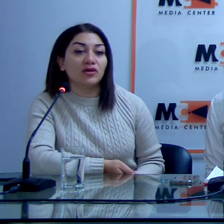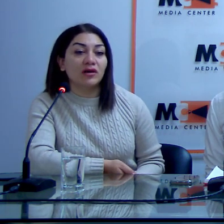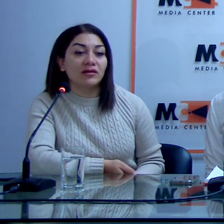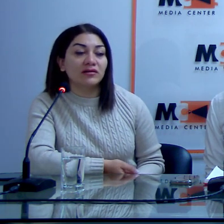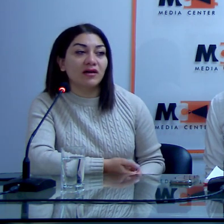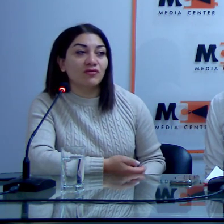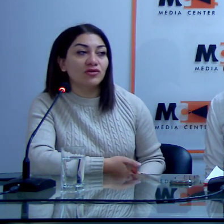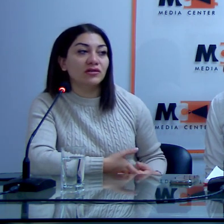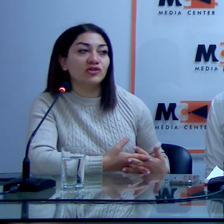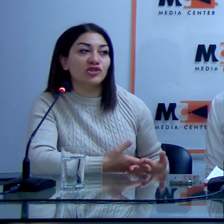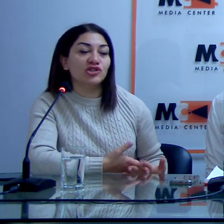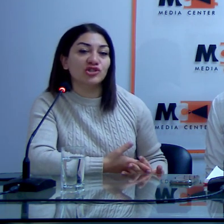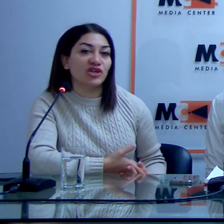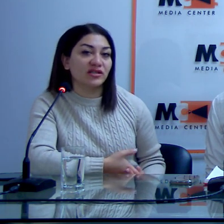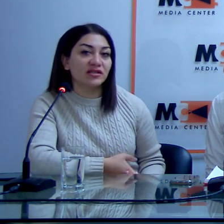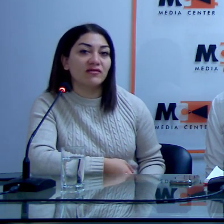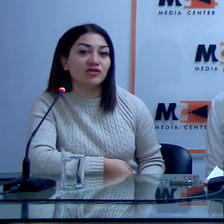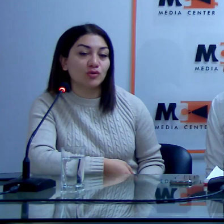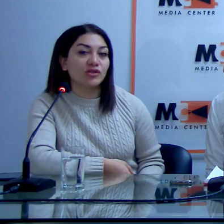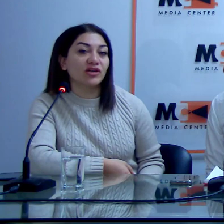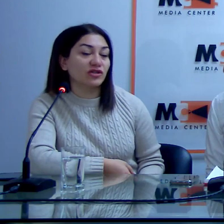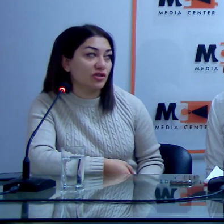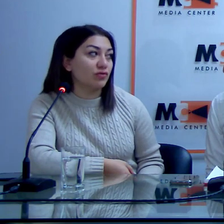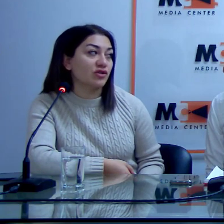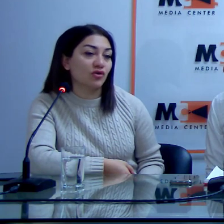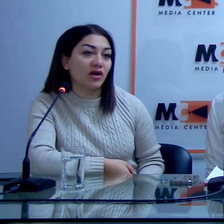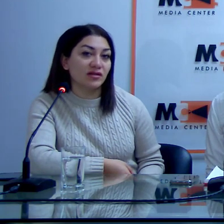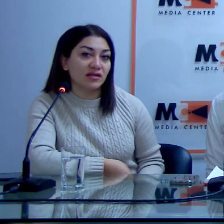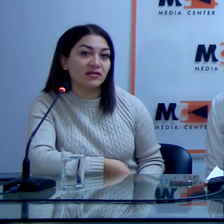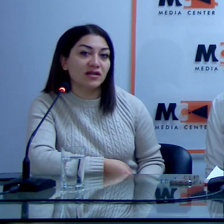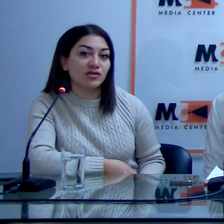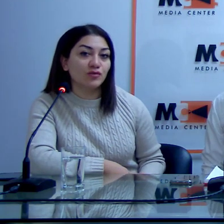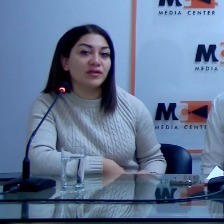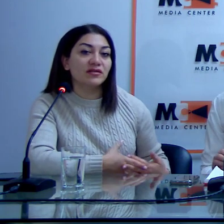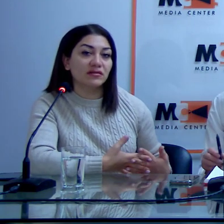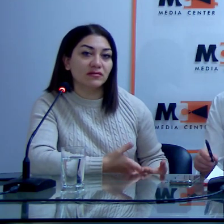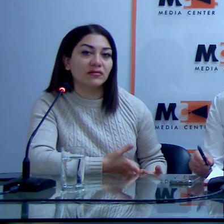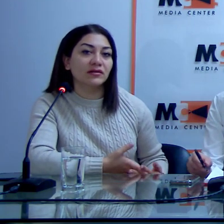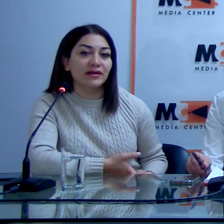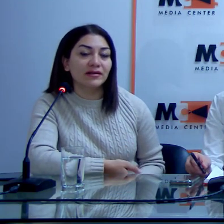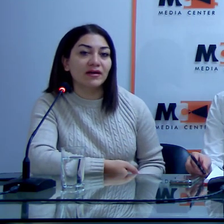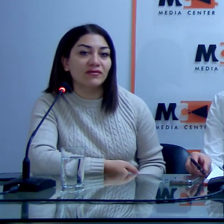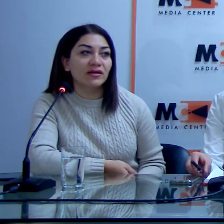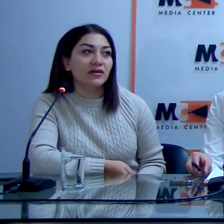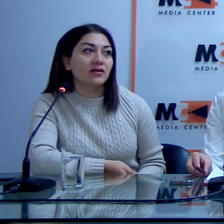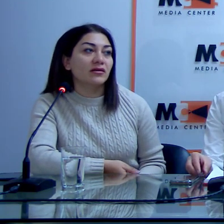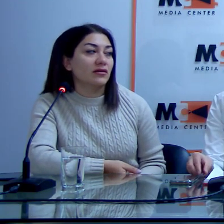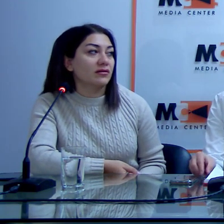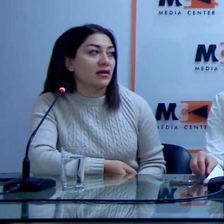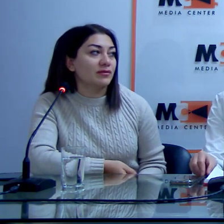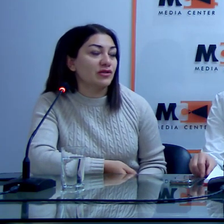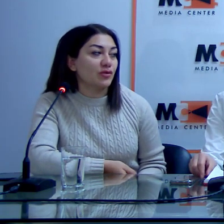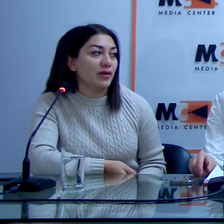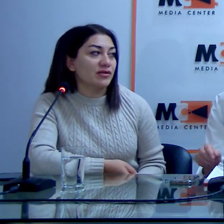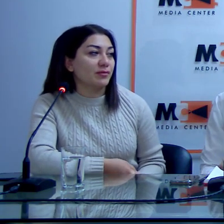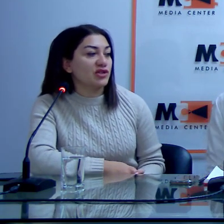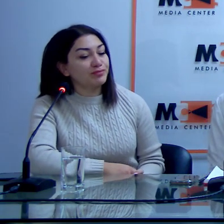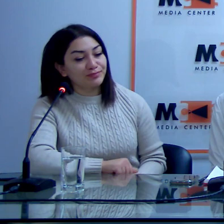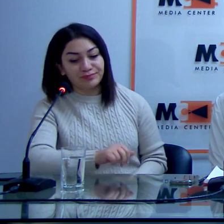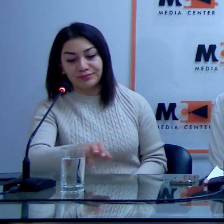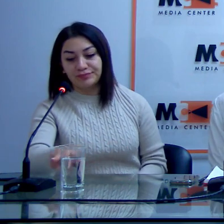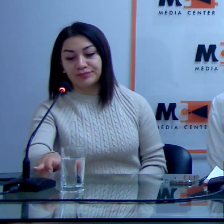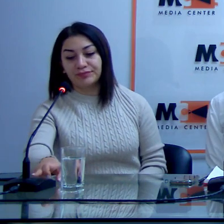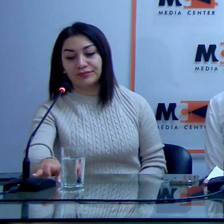որ այդ իրավունքը չի շրջանցի նաև լսողության խնդիր ունեցող անձանց, նրանց նույնպես կներգրավի այդ փիլիսոփայության